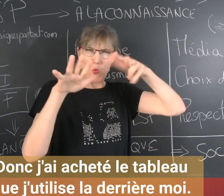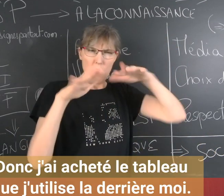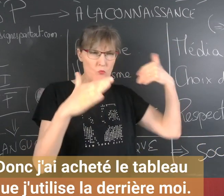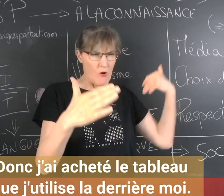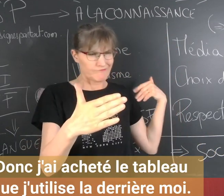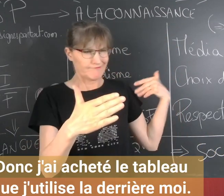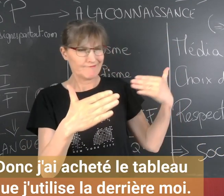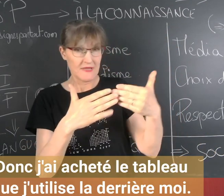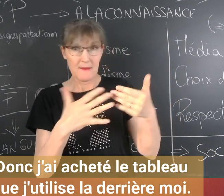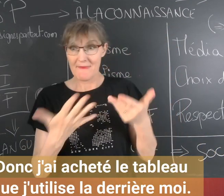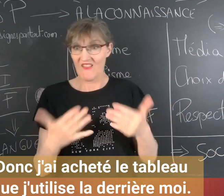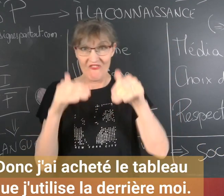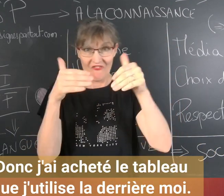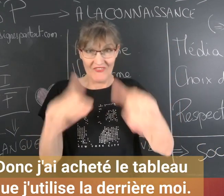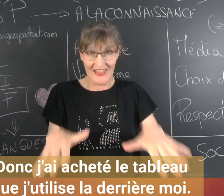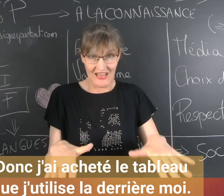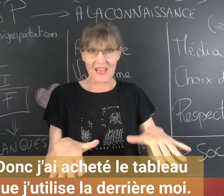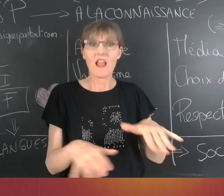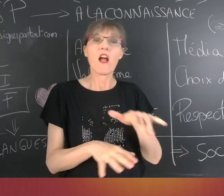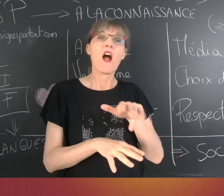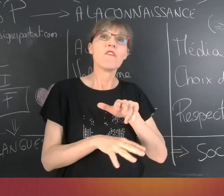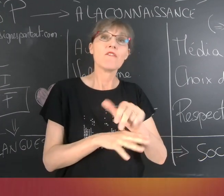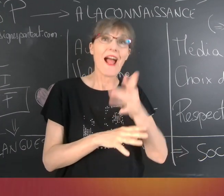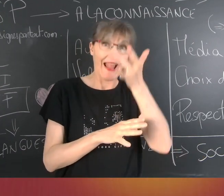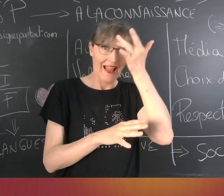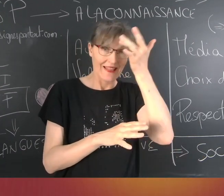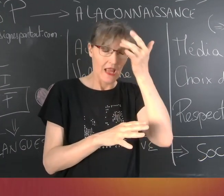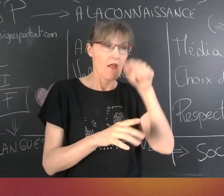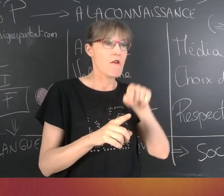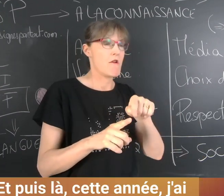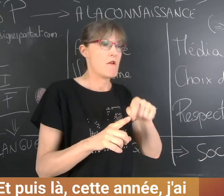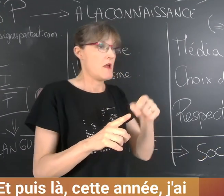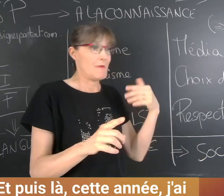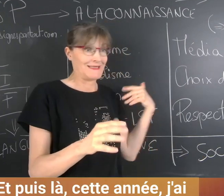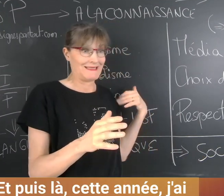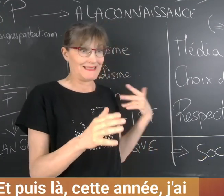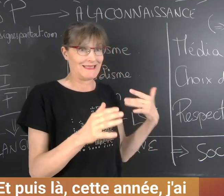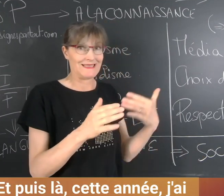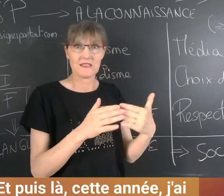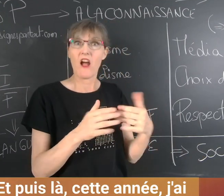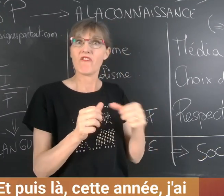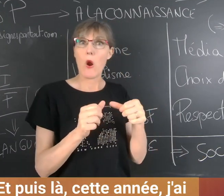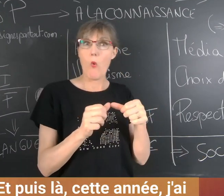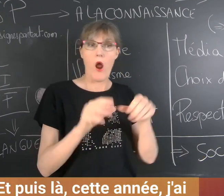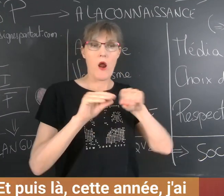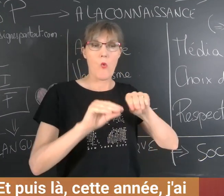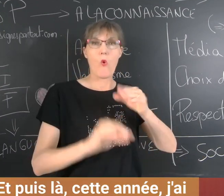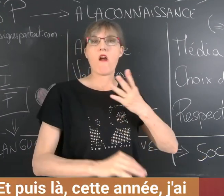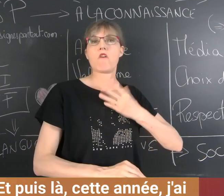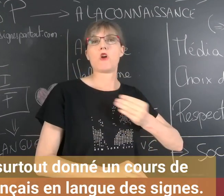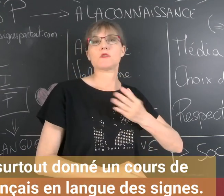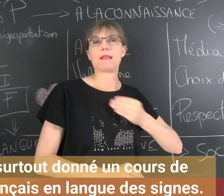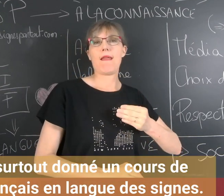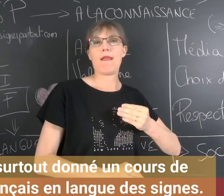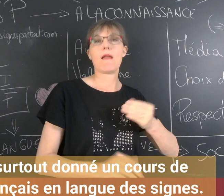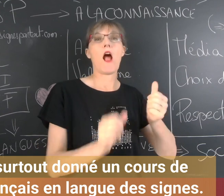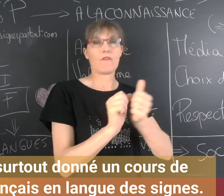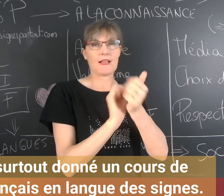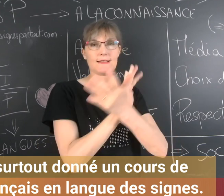Donc j'ai acheté le tableau hein, que j'utilise là derrière moi. Et puis là, cette année, j'ai surtout donné un cours de